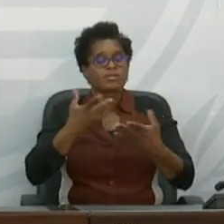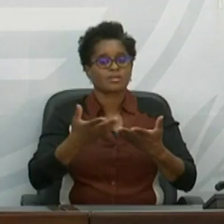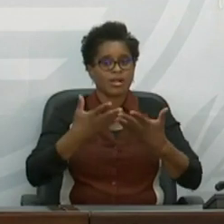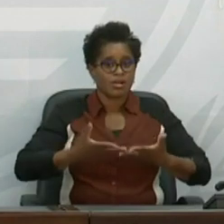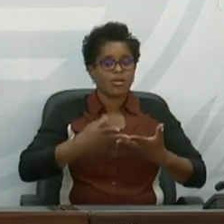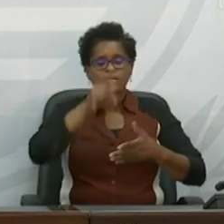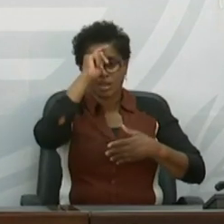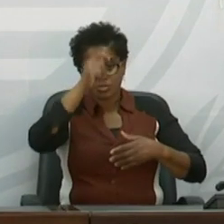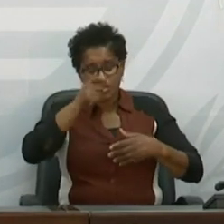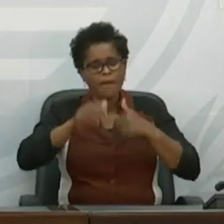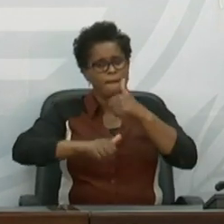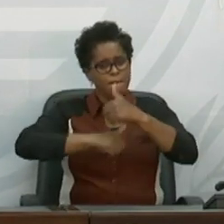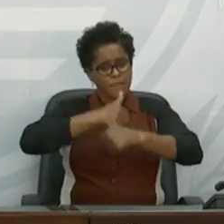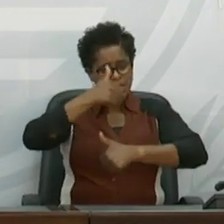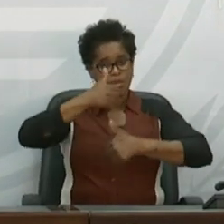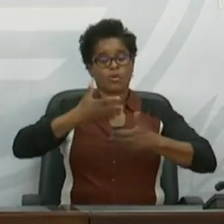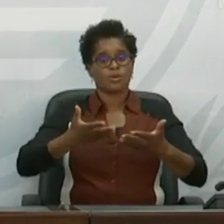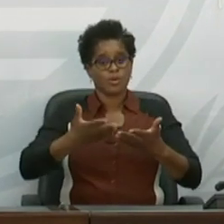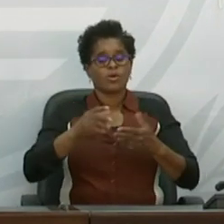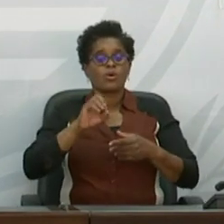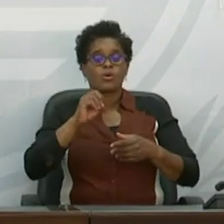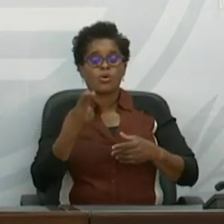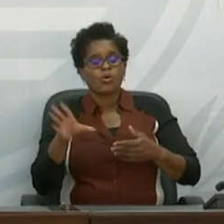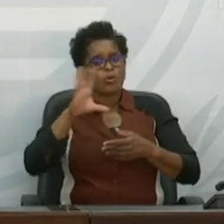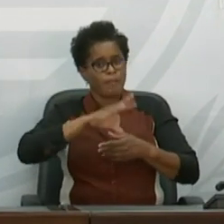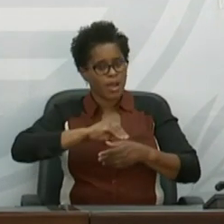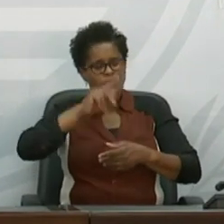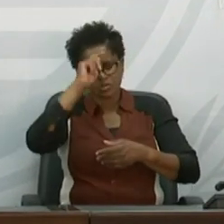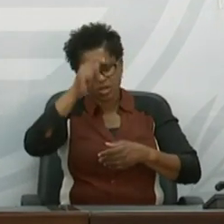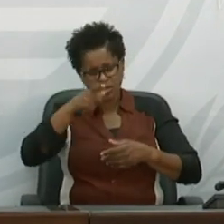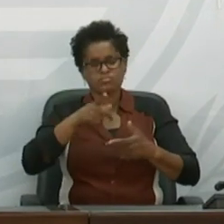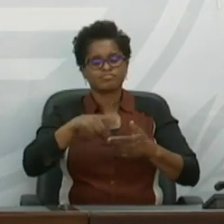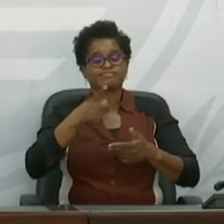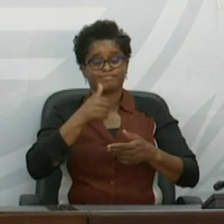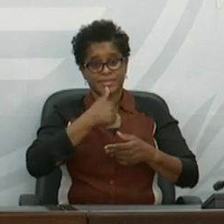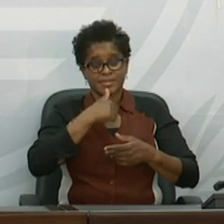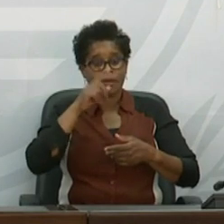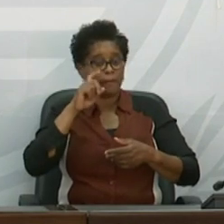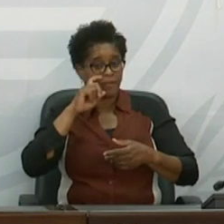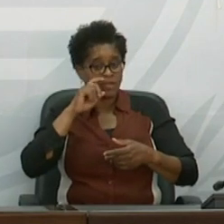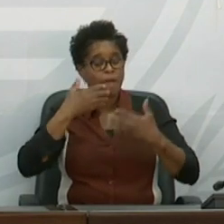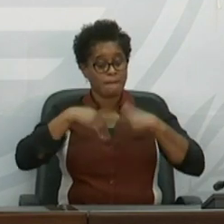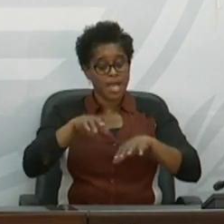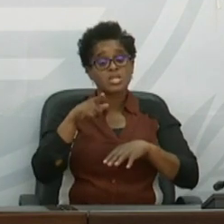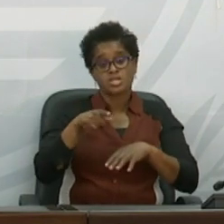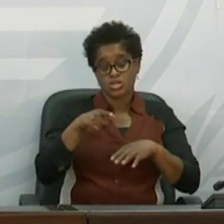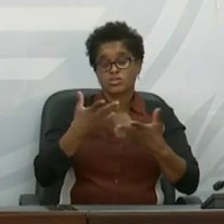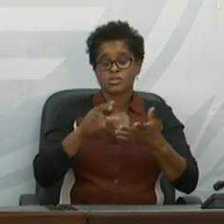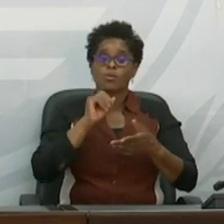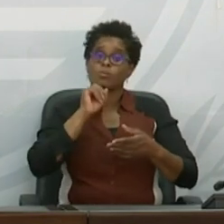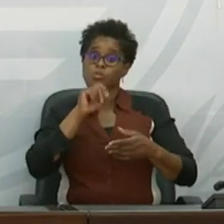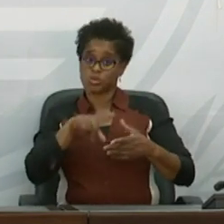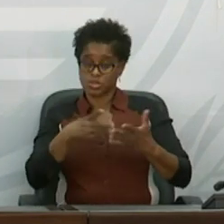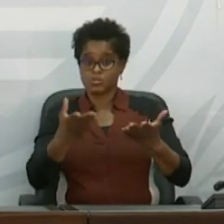passaram a cumprir melhor ou se calhar com mais rigor as medidas de prevenção, mas isso ainda são